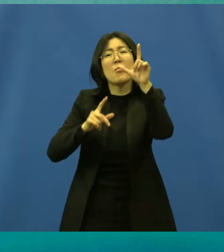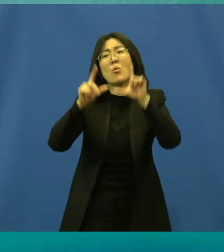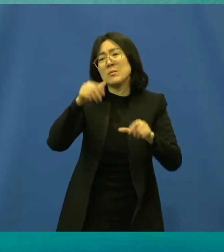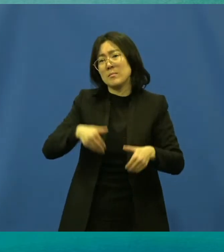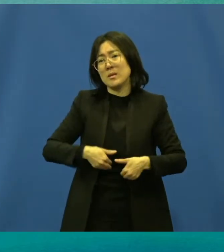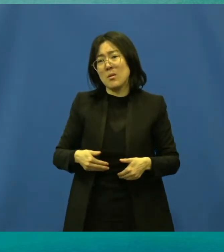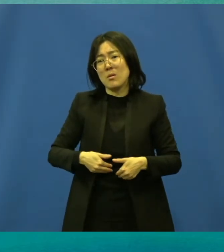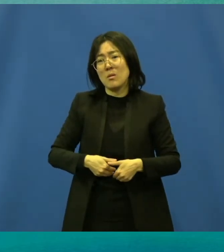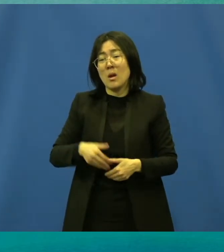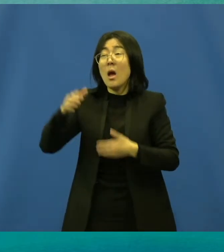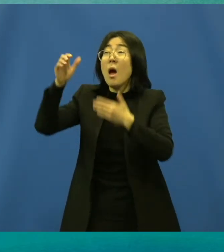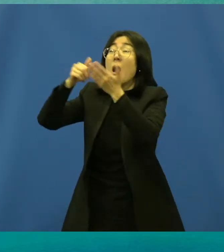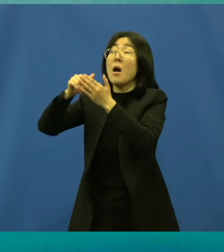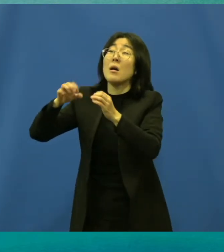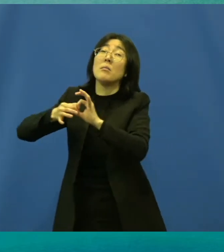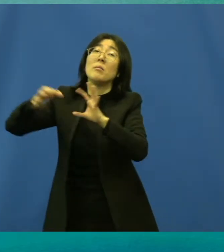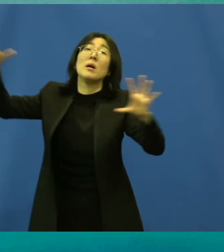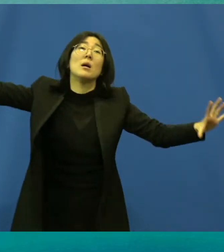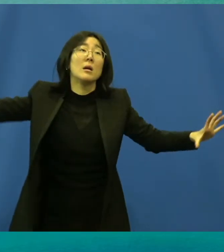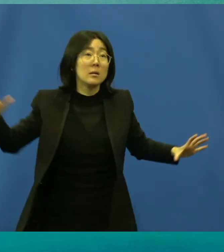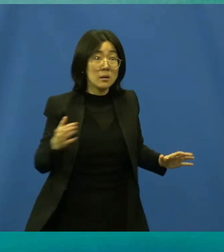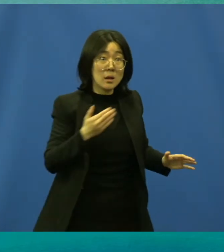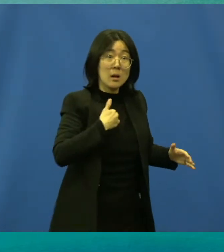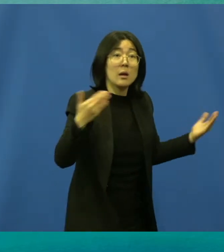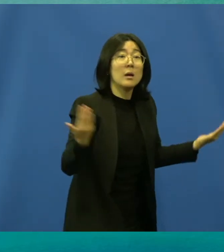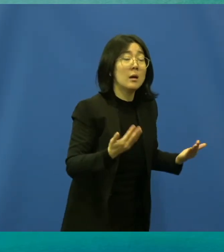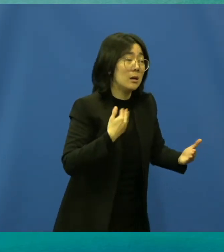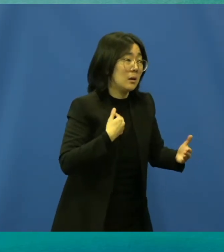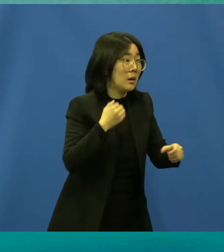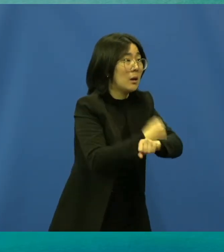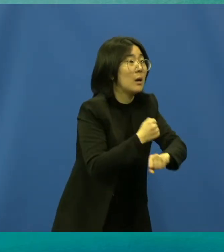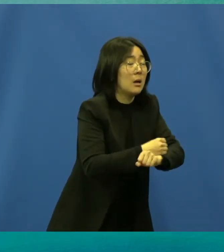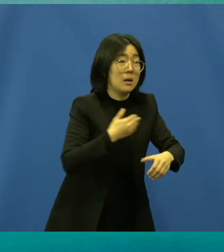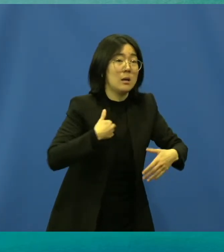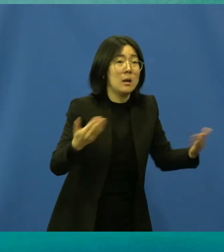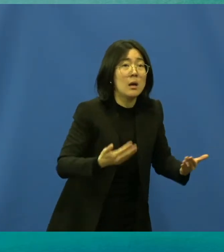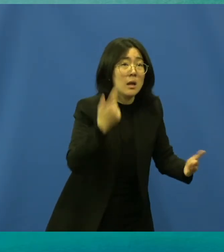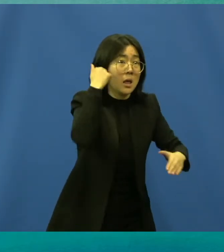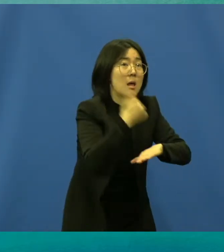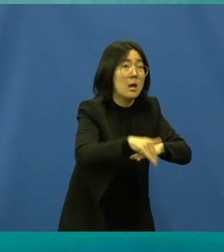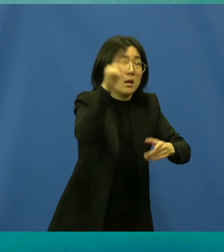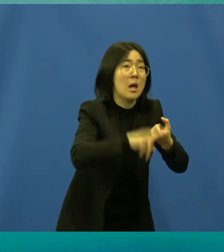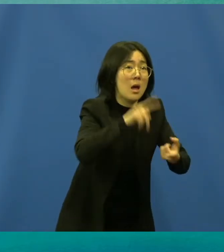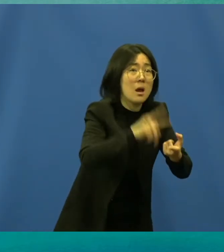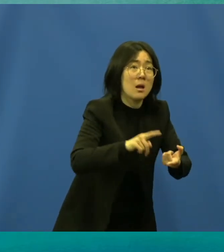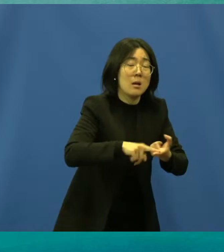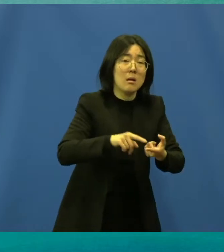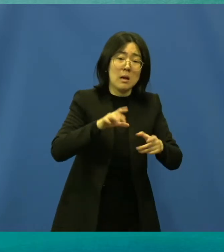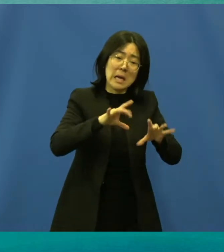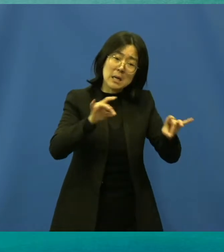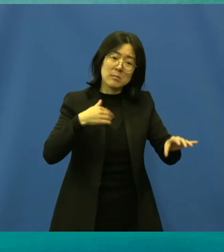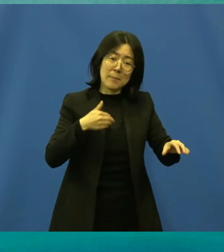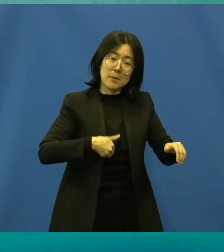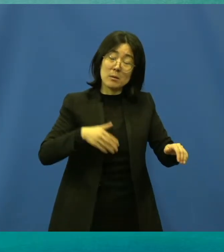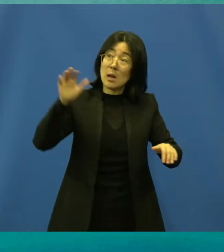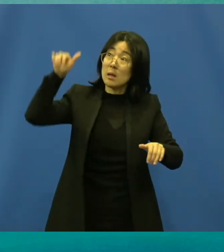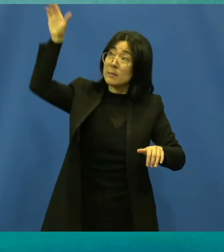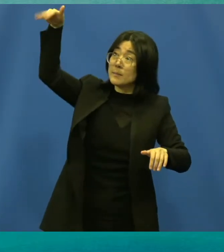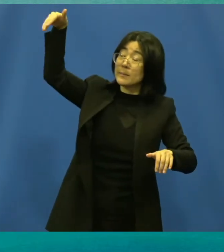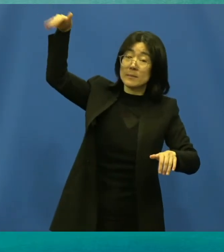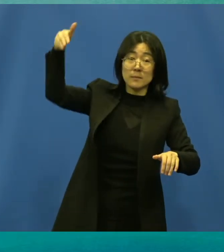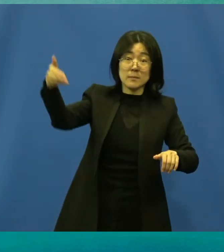하나님은 일상에 전혀 무관심하게 계시다 갑자기 한 번씩 끼어드시는 분이 아니고 우리의 삶의